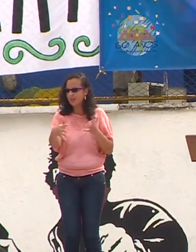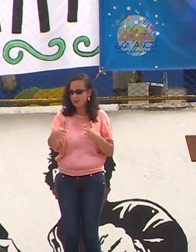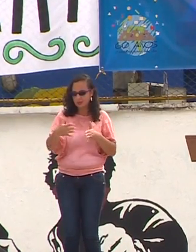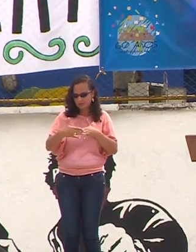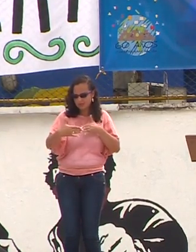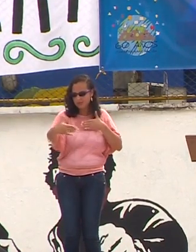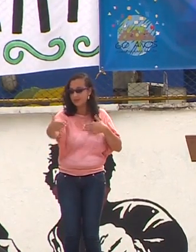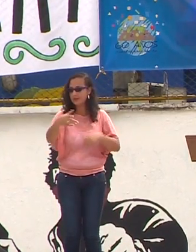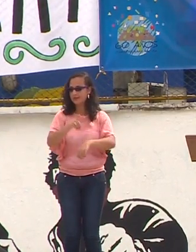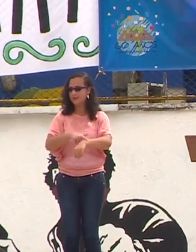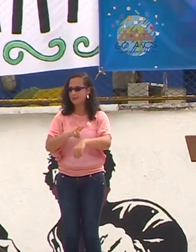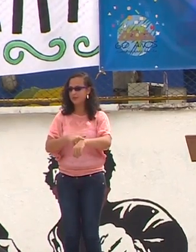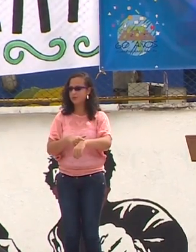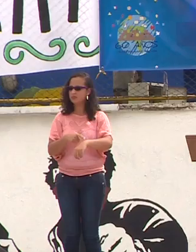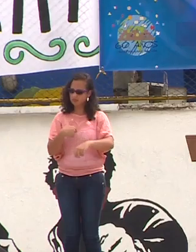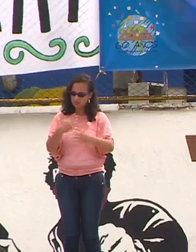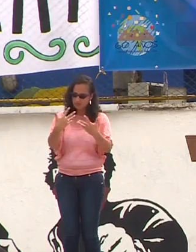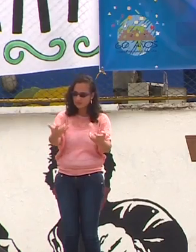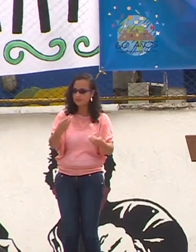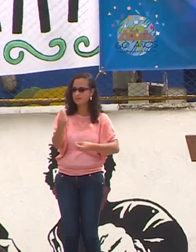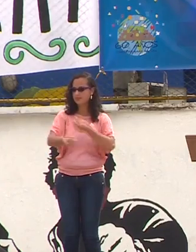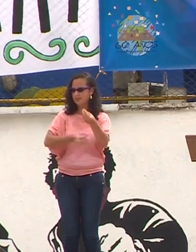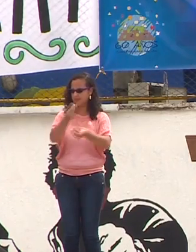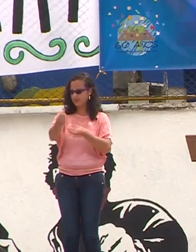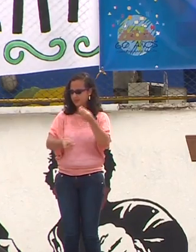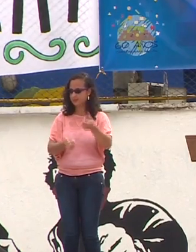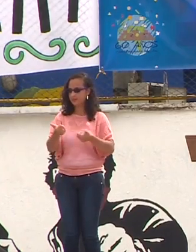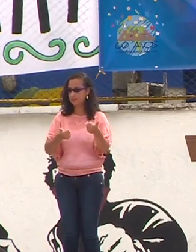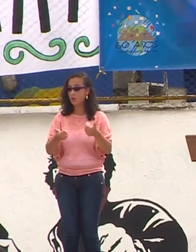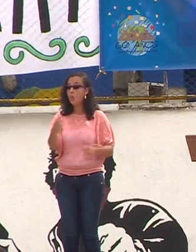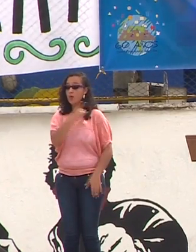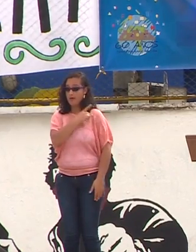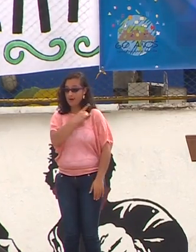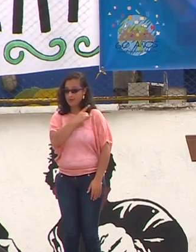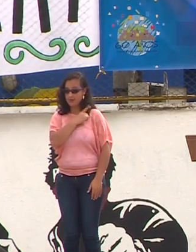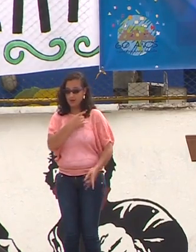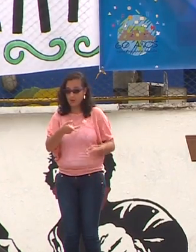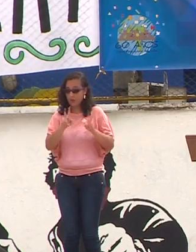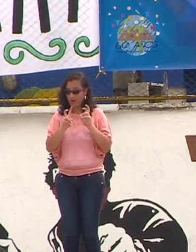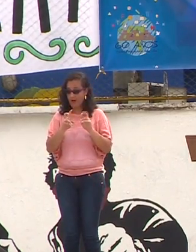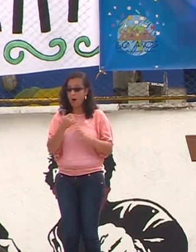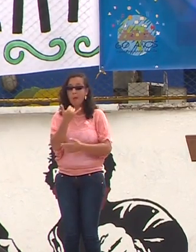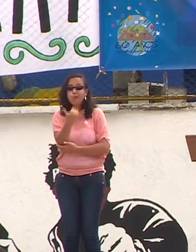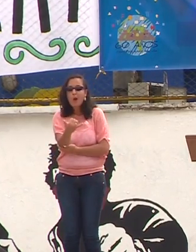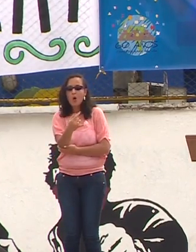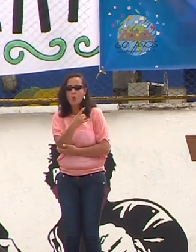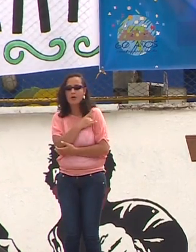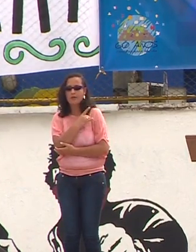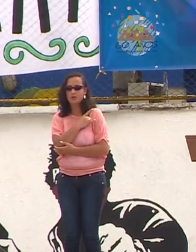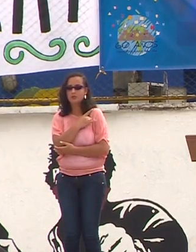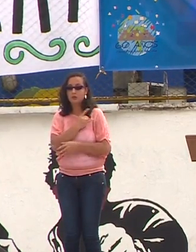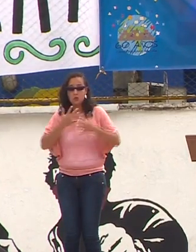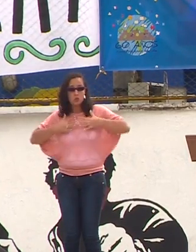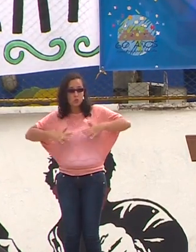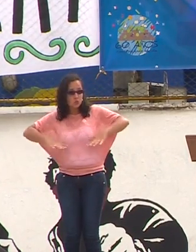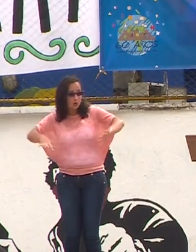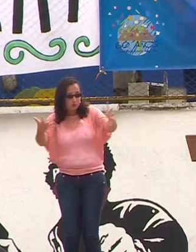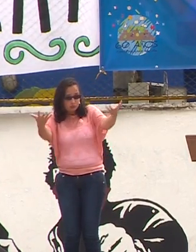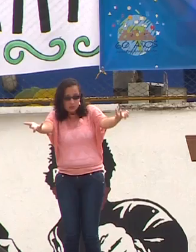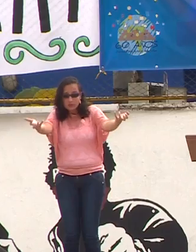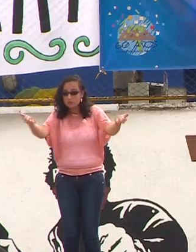podemos disponer de una universidad en la que quien quiera venga a